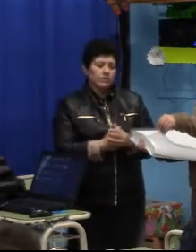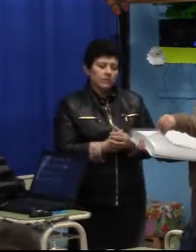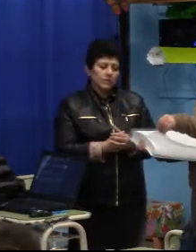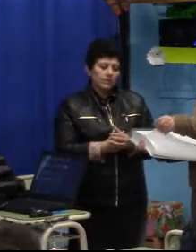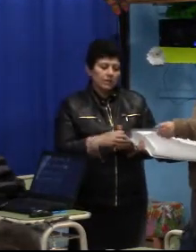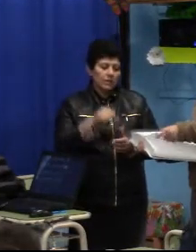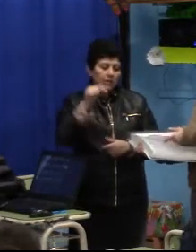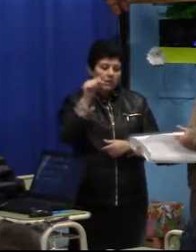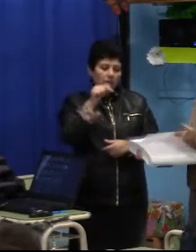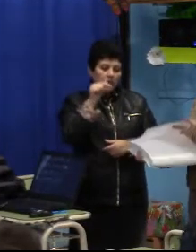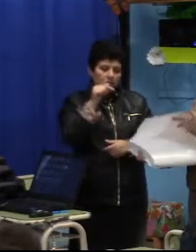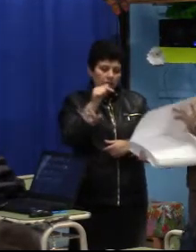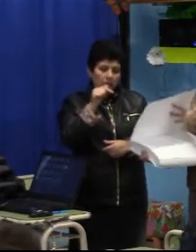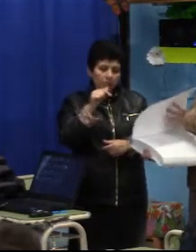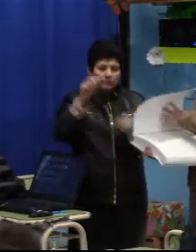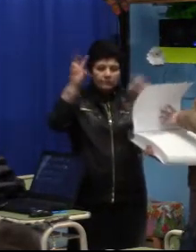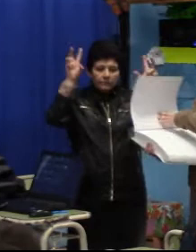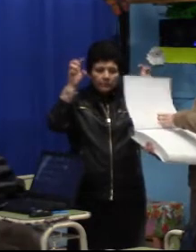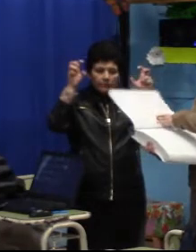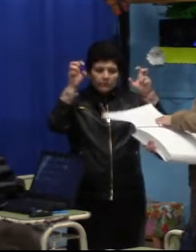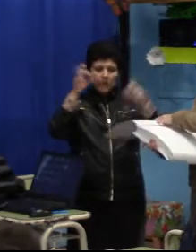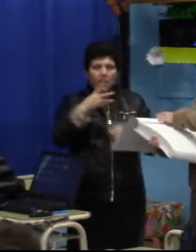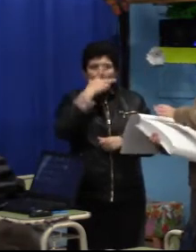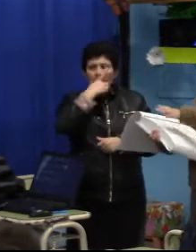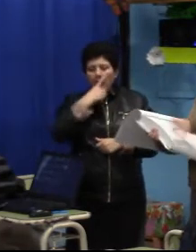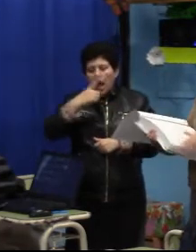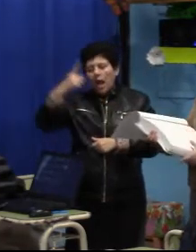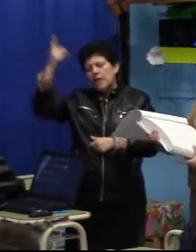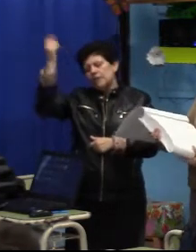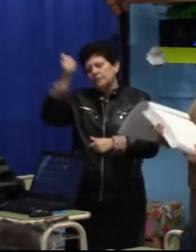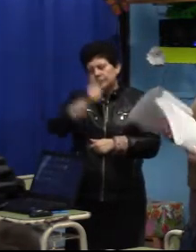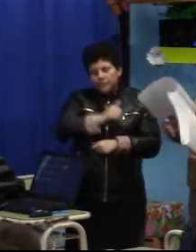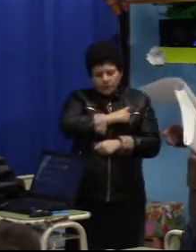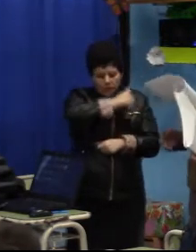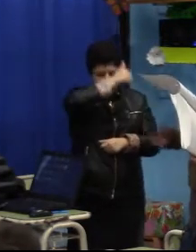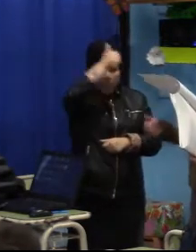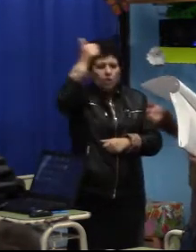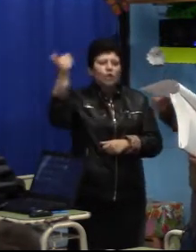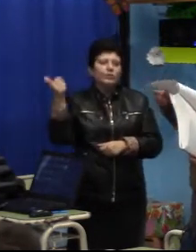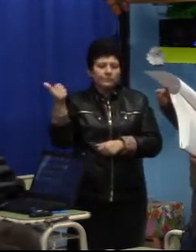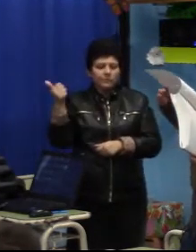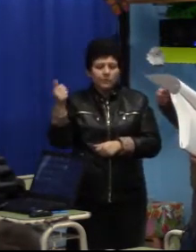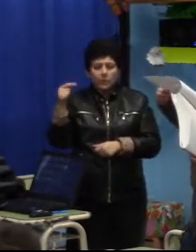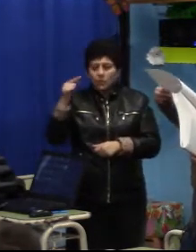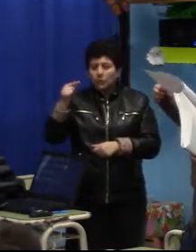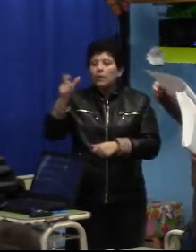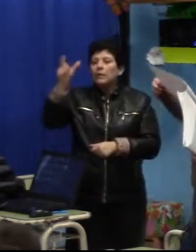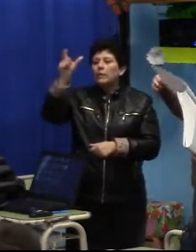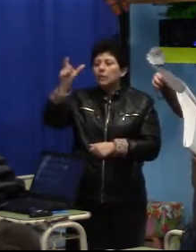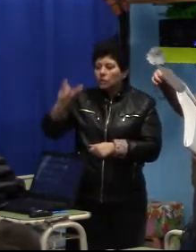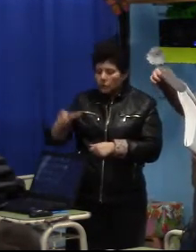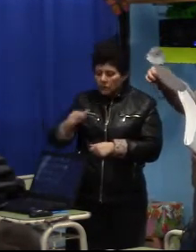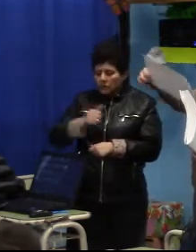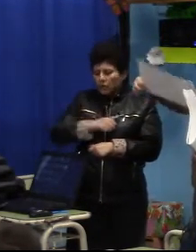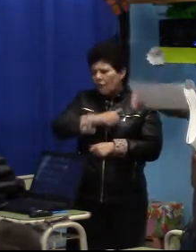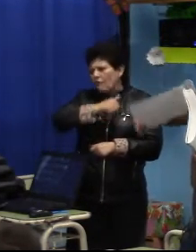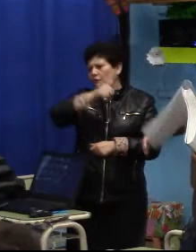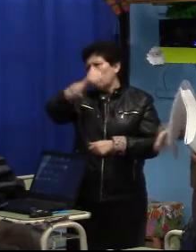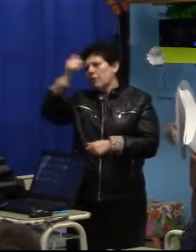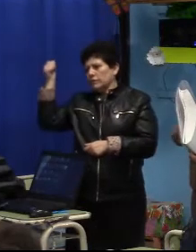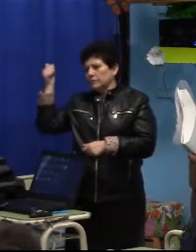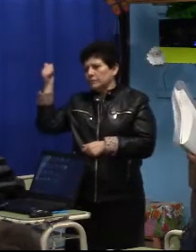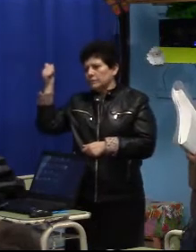En este himno, a Dios sea gloria. Porque son las palabras de una persona que triunfó en la vida. Y que